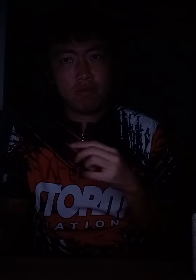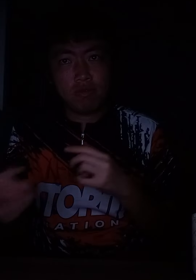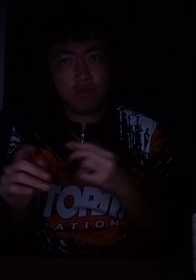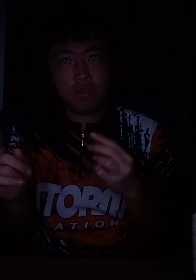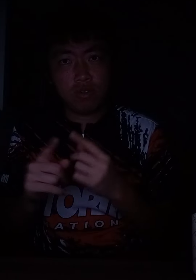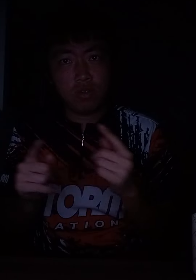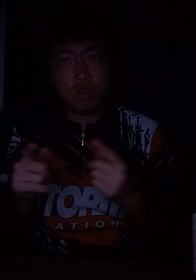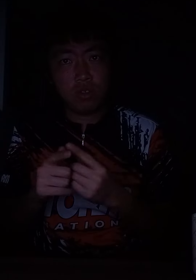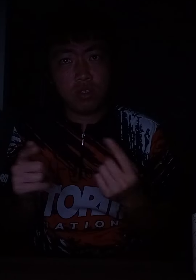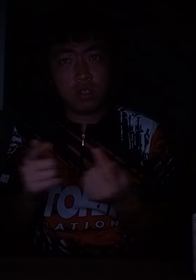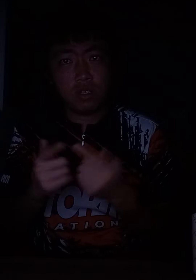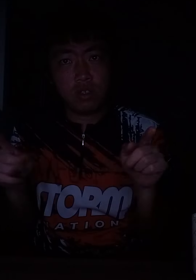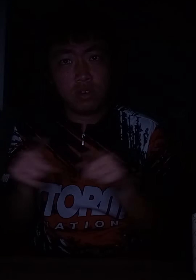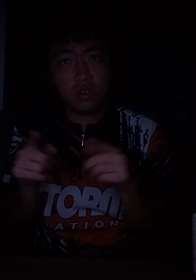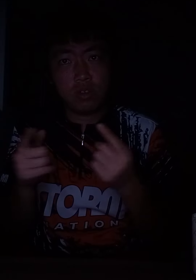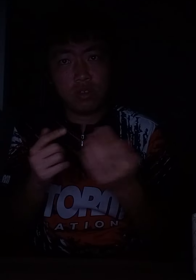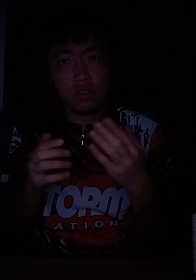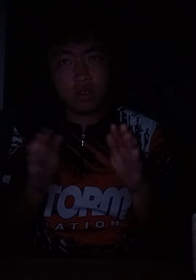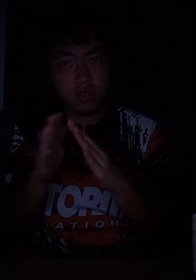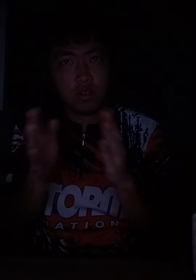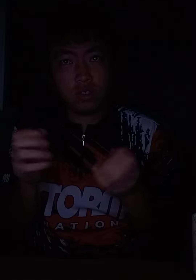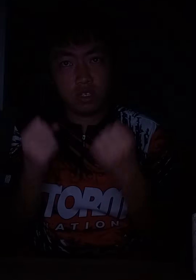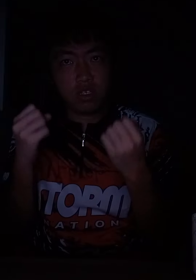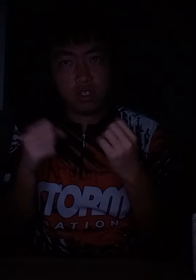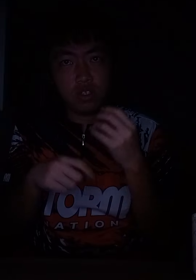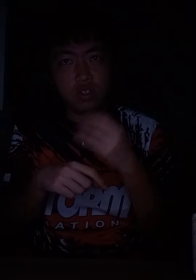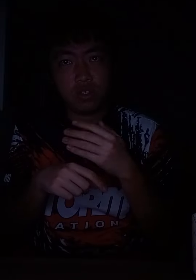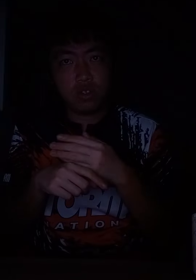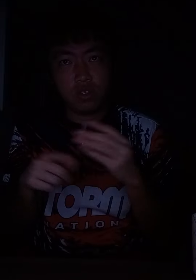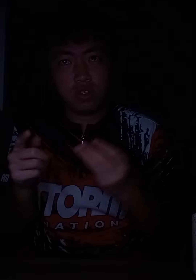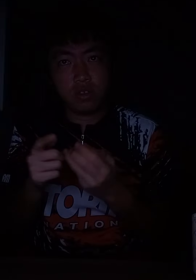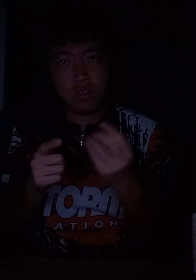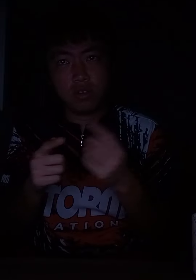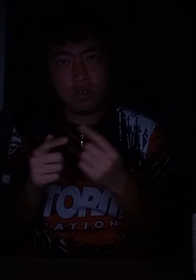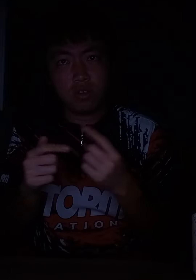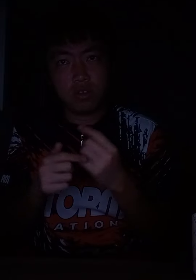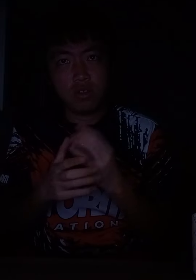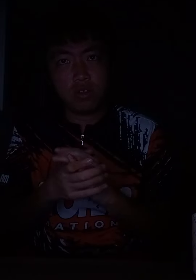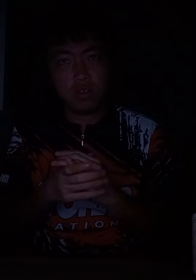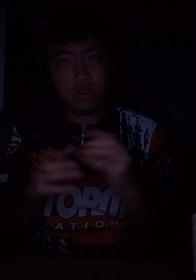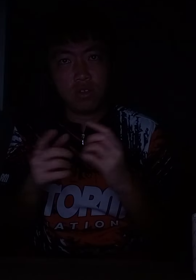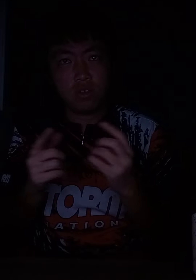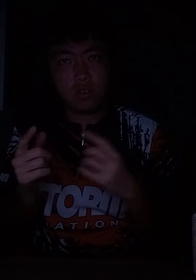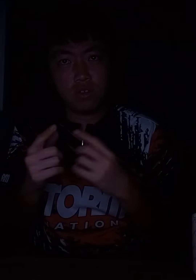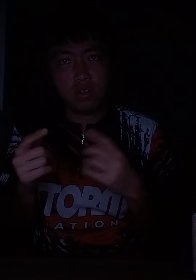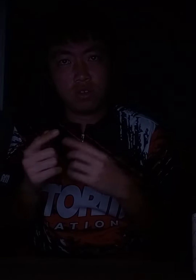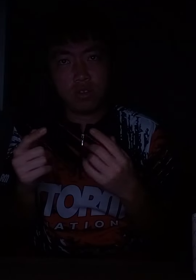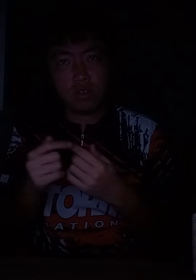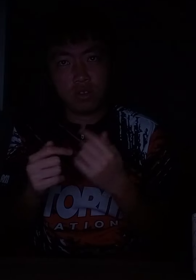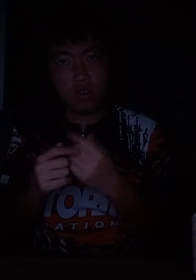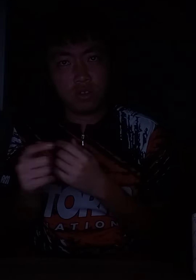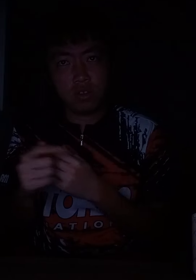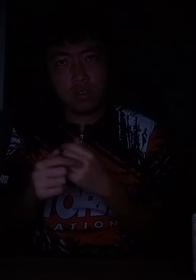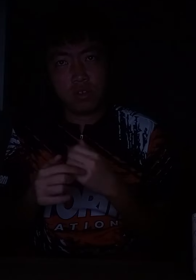똑같이 남성과 함께 밤거리를 당당하게 돌아다니고 하고 싶은 일을 할 수 있는 권리를 누리는 세상이 되어야 됩니다. 우리가